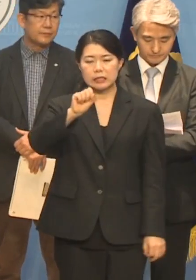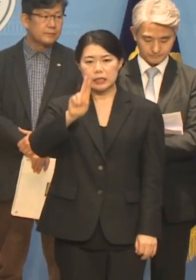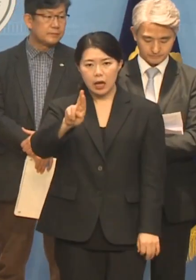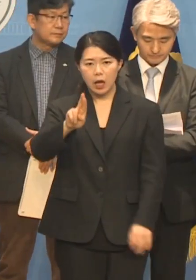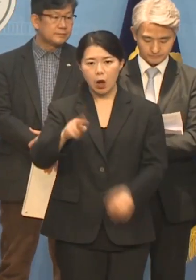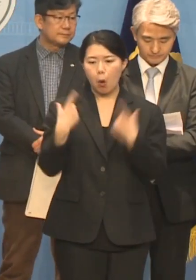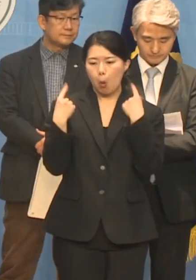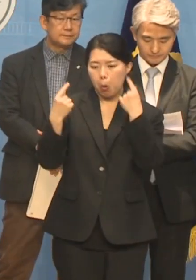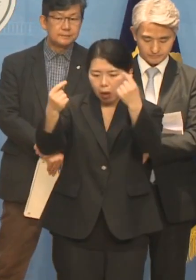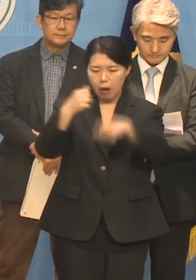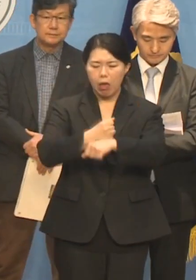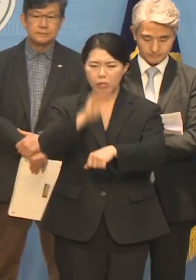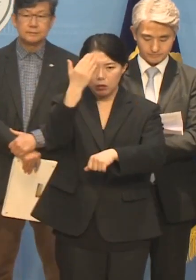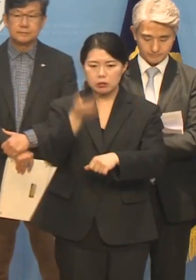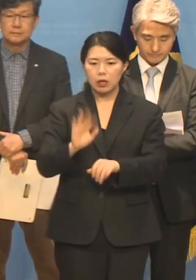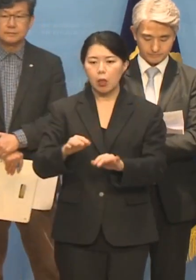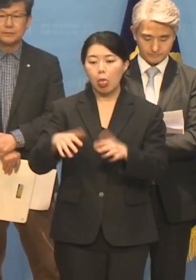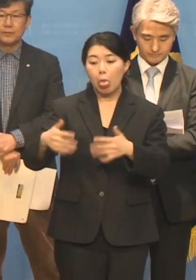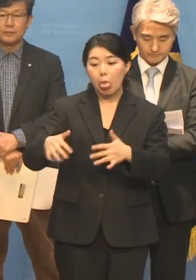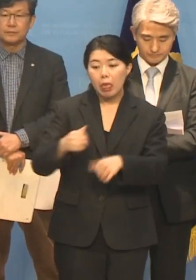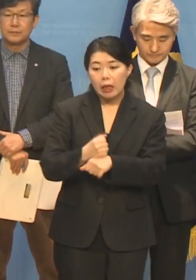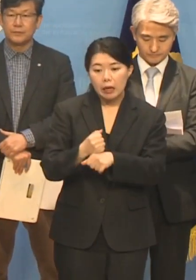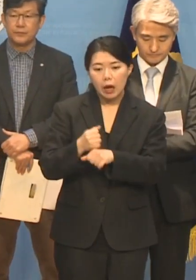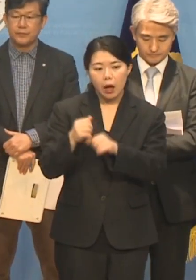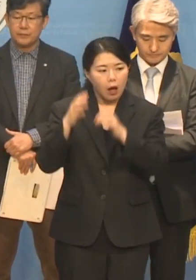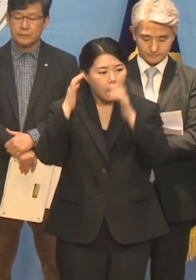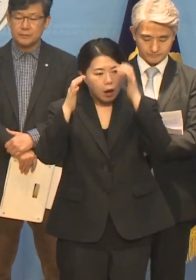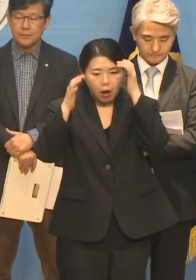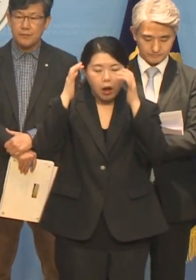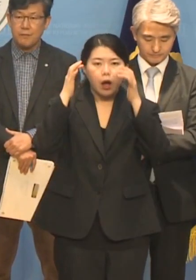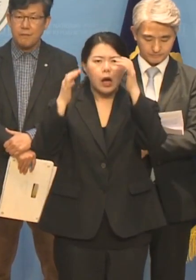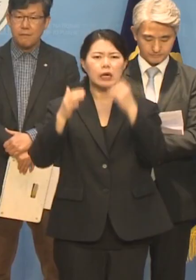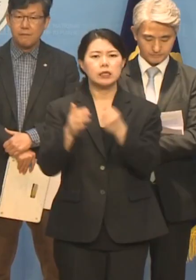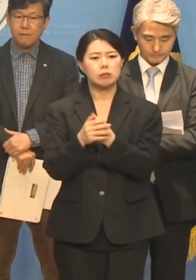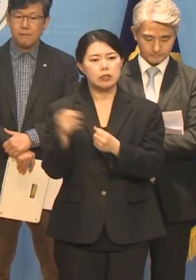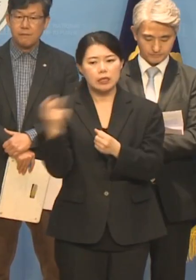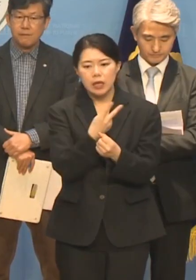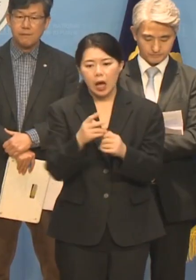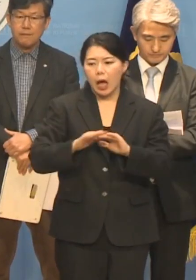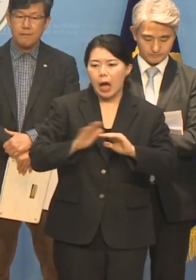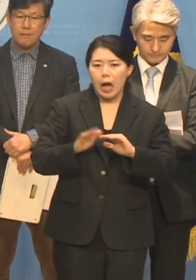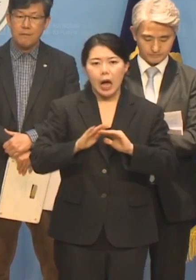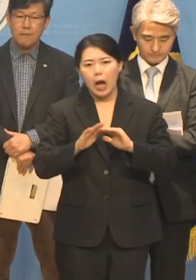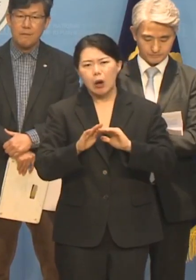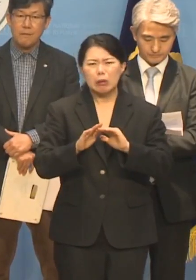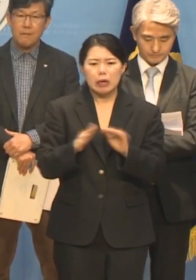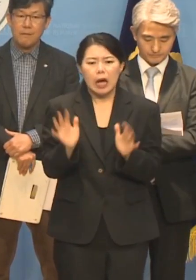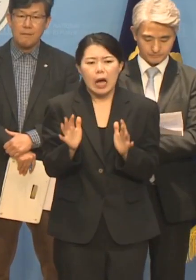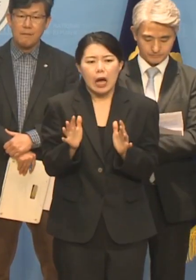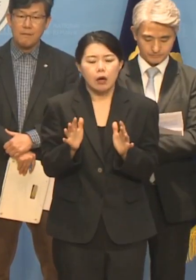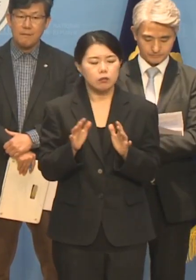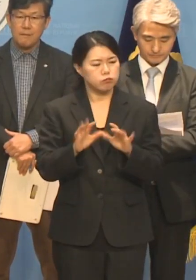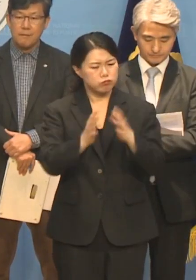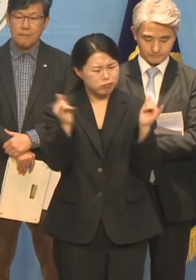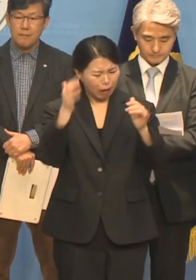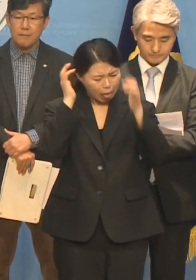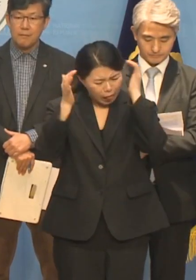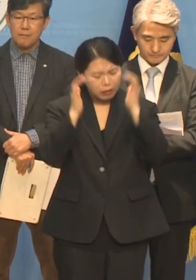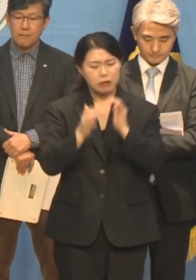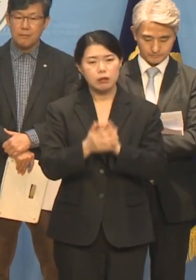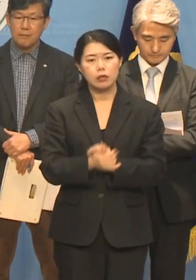일관되게 해야 되는데 이거 느슨하게 했다가 또 헷가닥해서 다시 지금 봉합하려고 시도를 하는데 국민들을 헷갈리게 하면 안